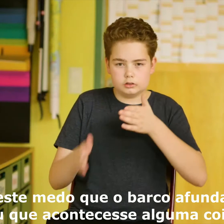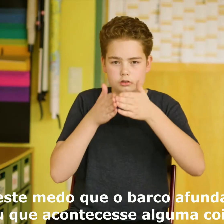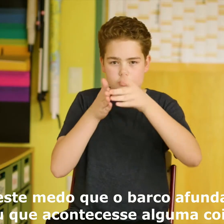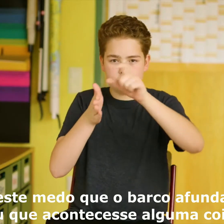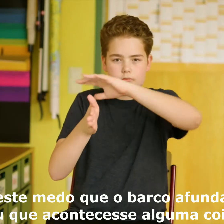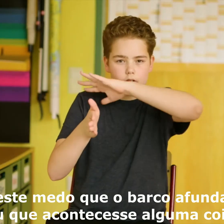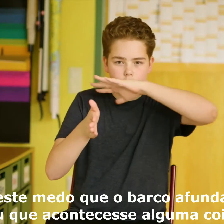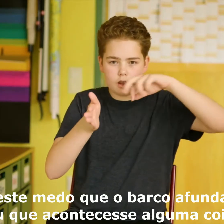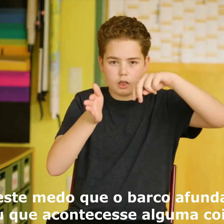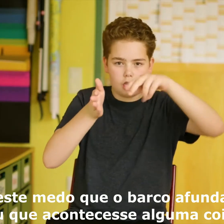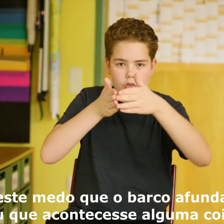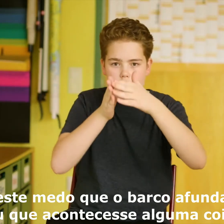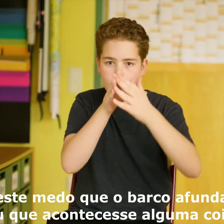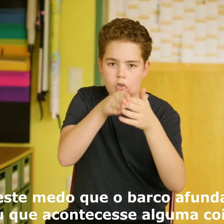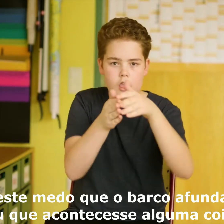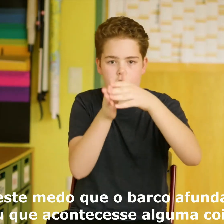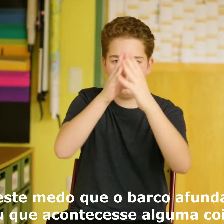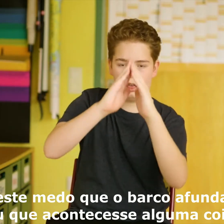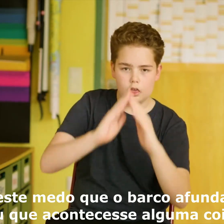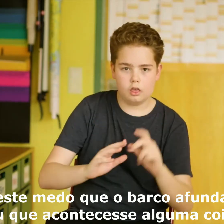o barco afundasse, que acontecesse alguma coisa?